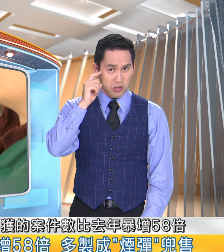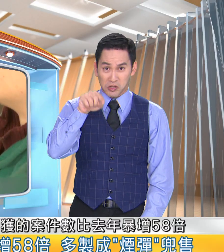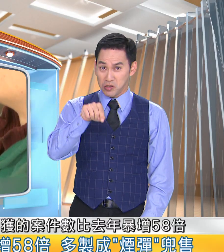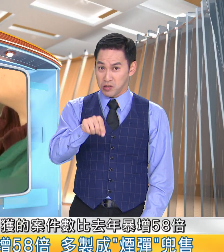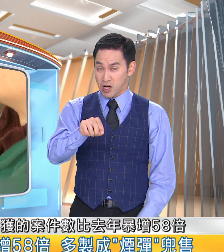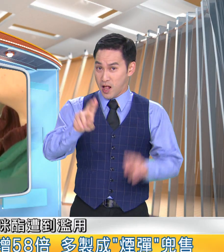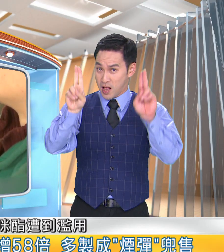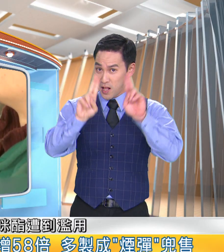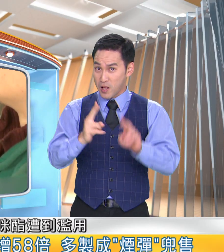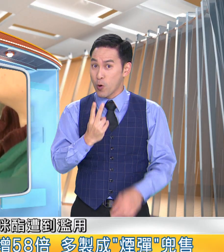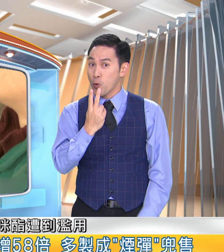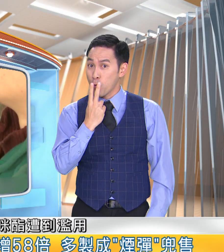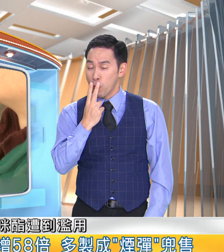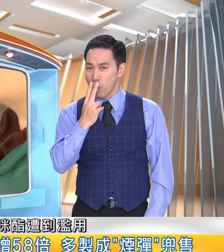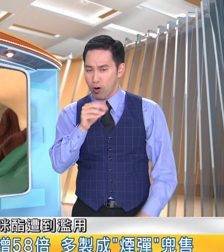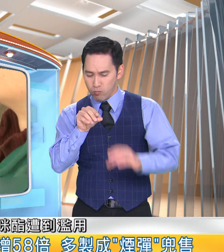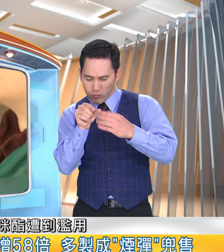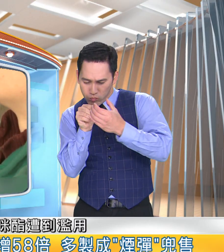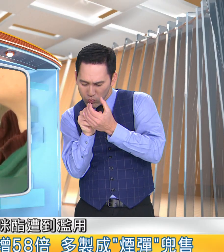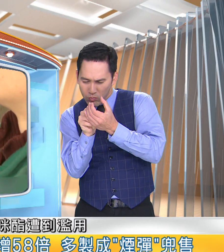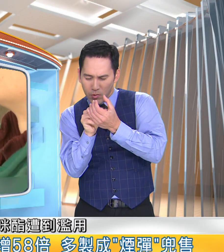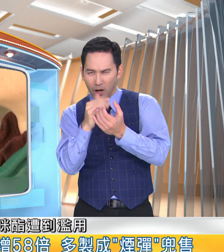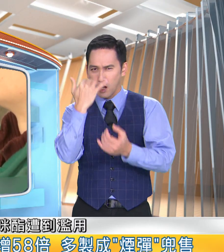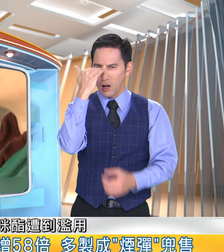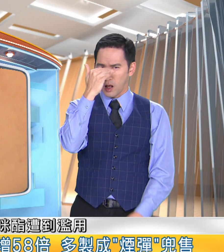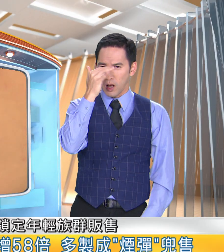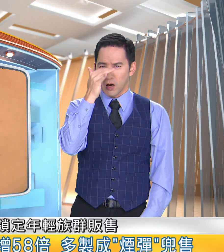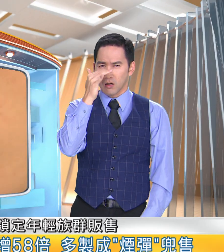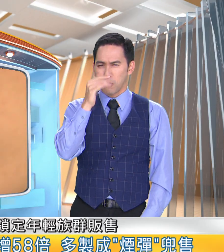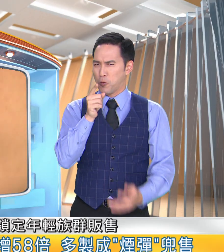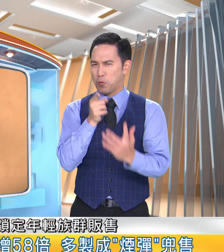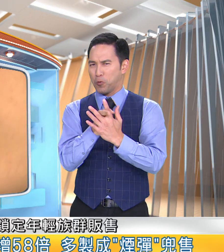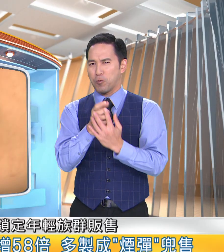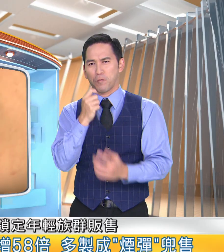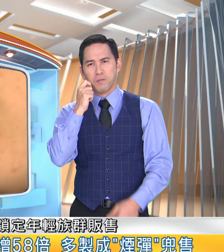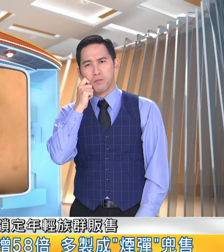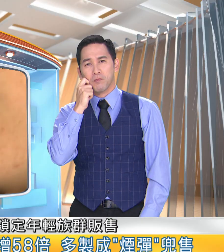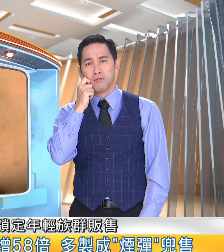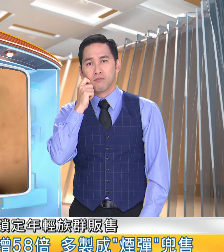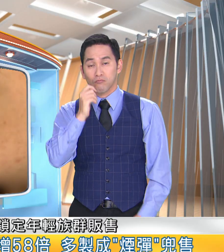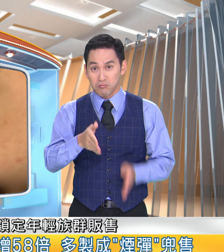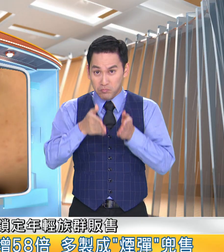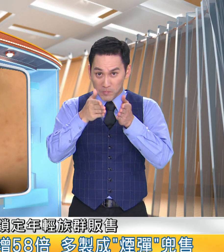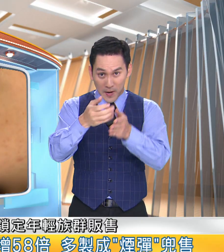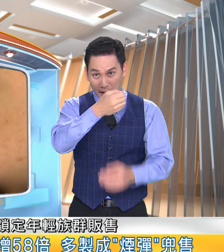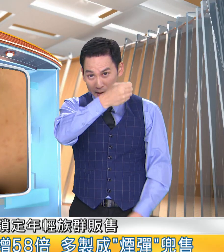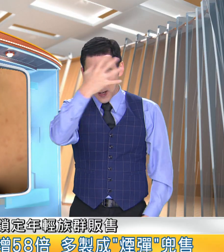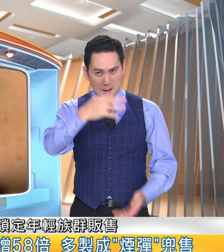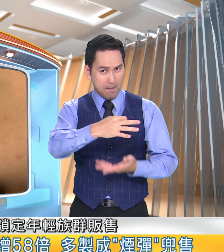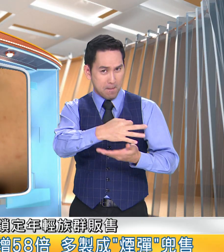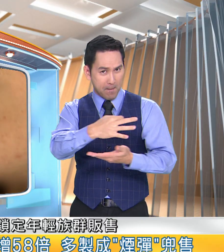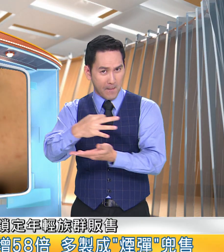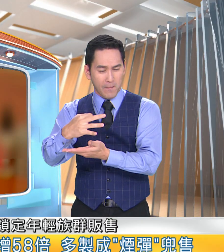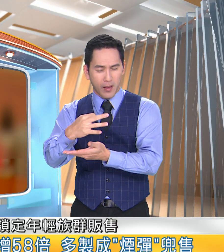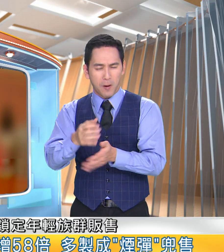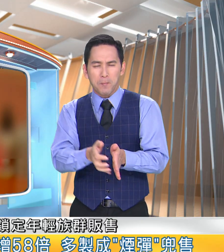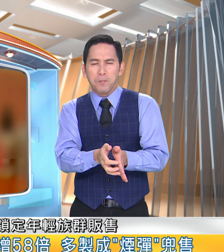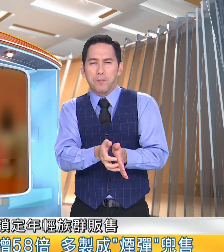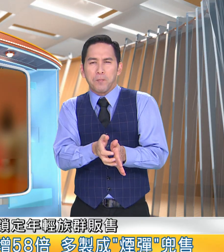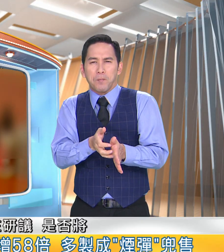析，依托咪酯遭到滥用，都是制成烟弹，锁定年轻族群贩售。